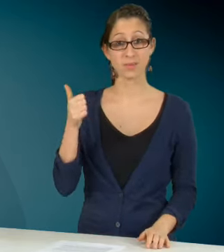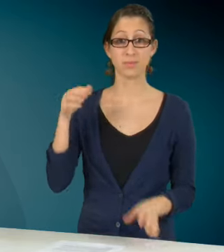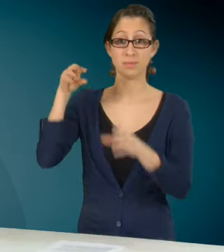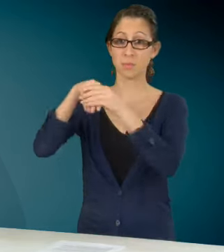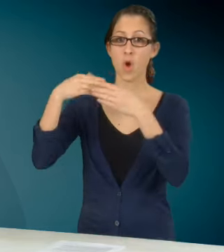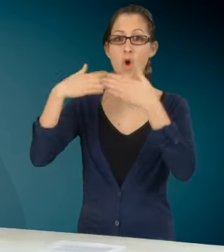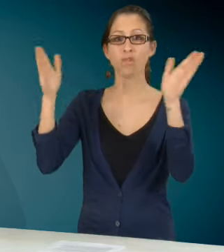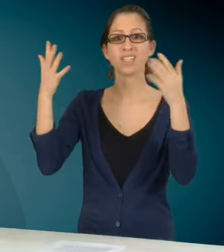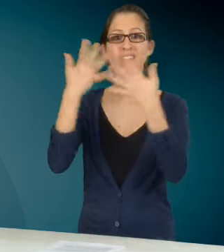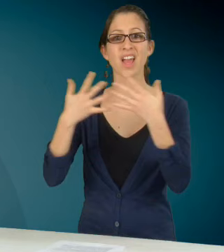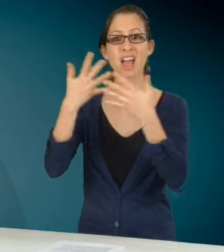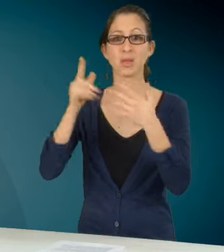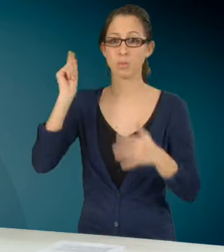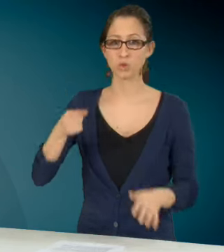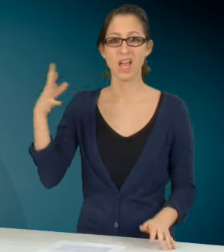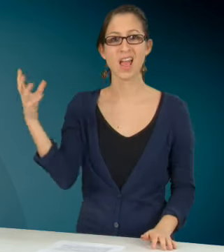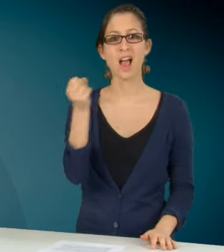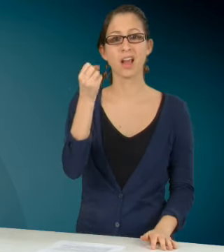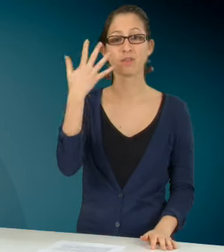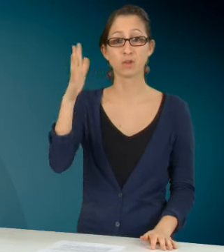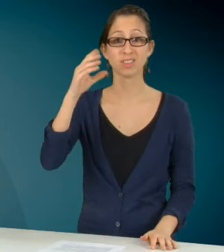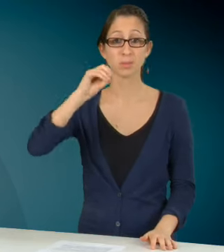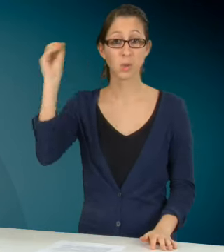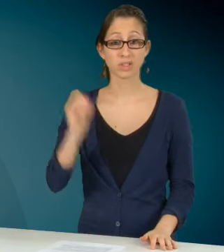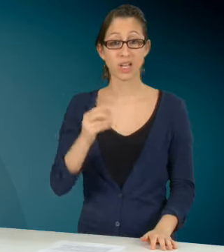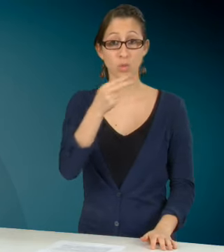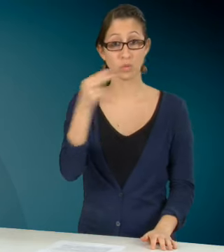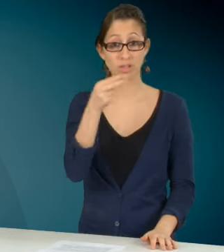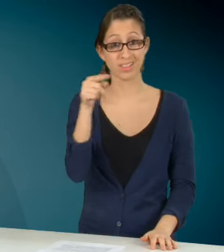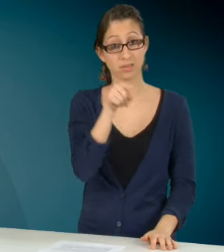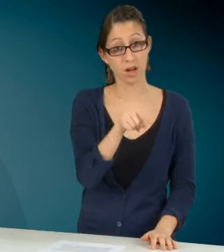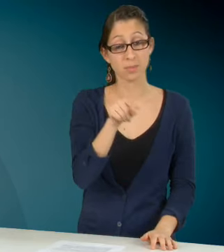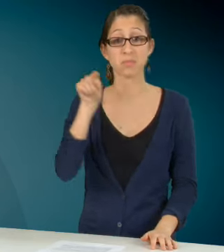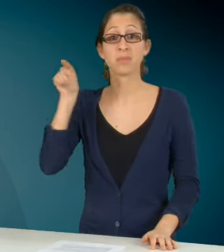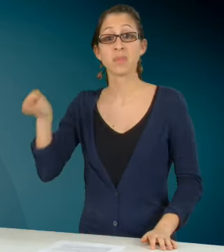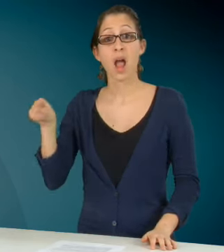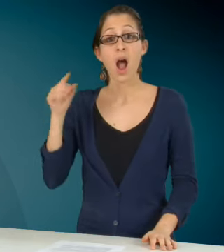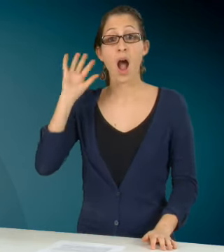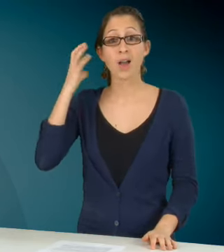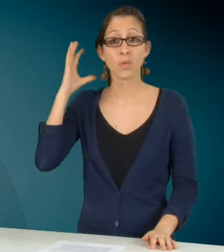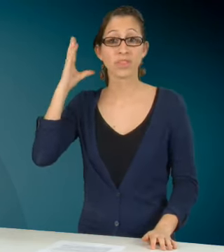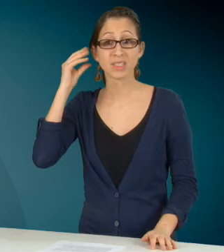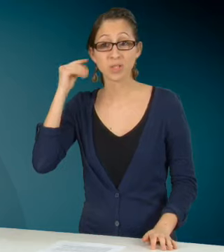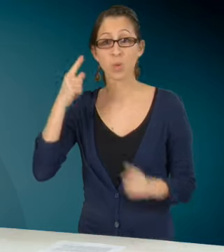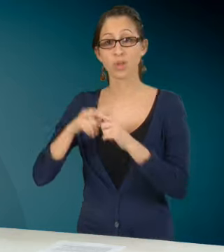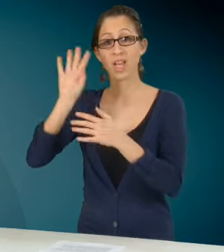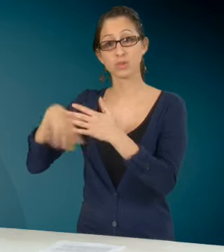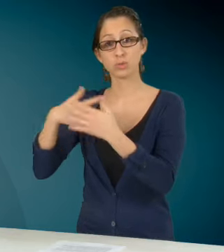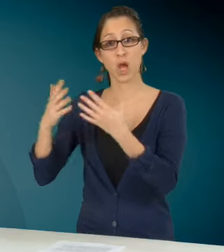das öffentlich rechtliche fernsehen 50 prozent der untertitelung erreicht haben muss und je drei stunden pro woche